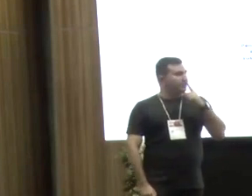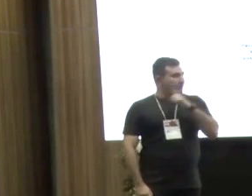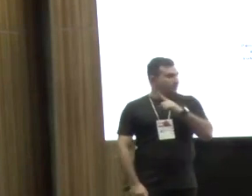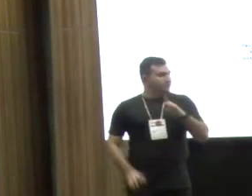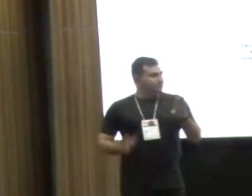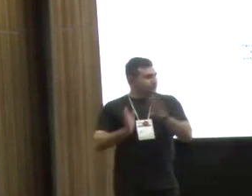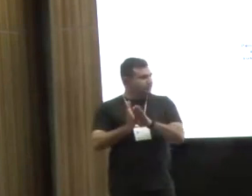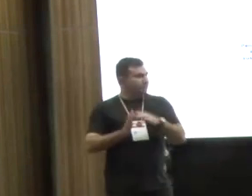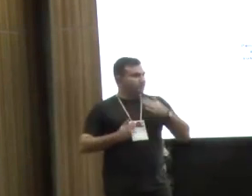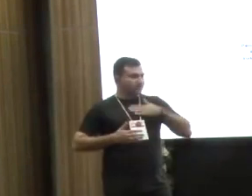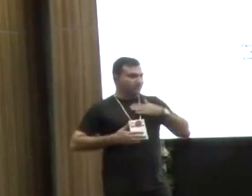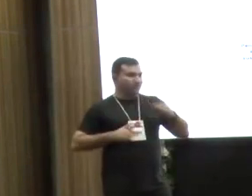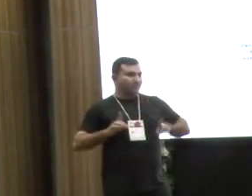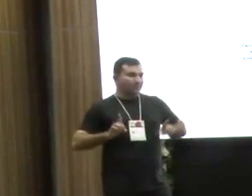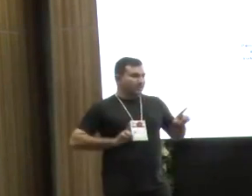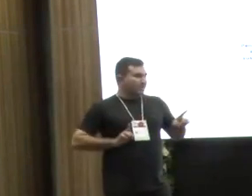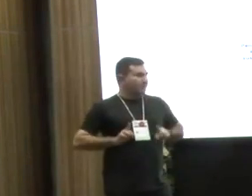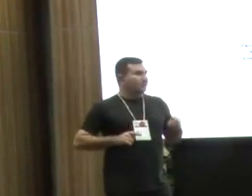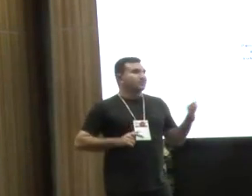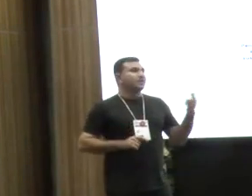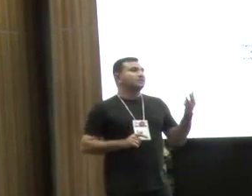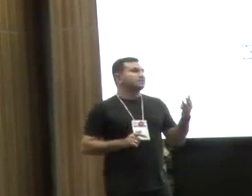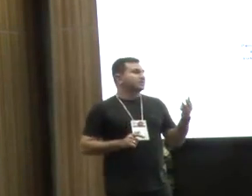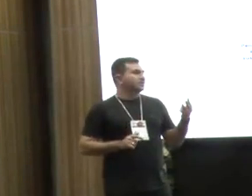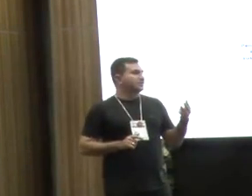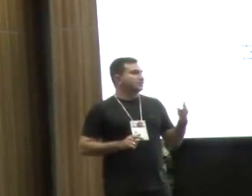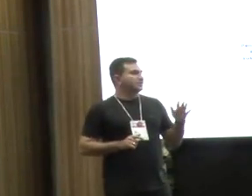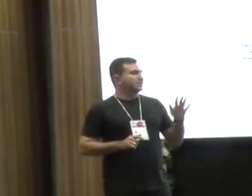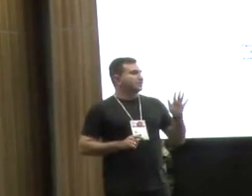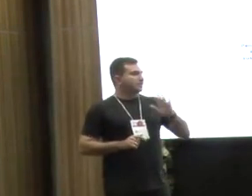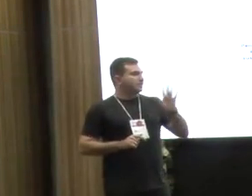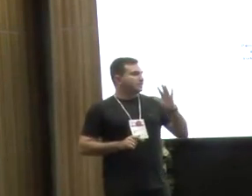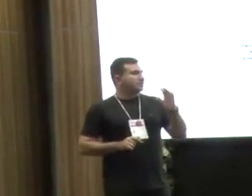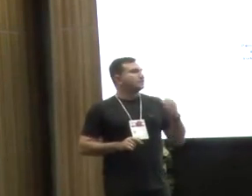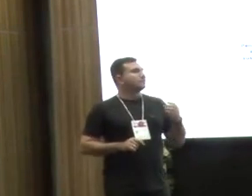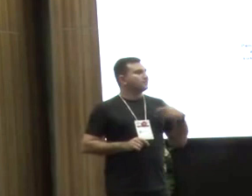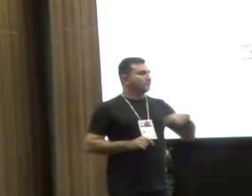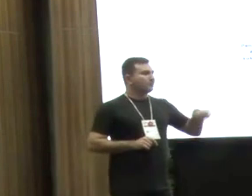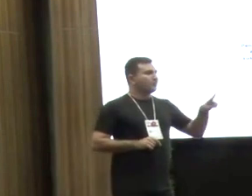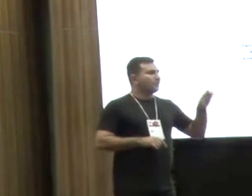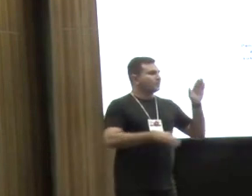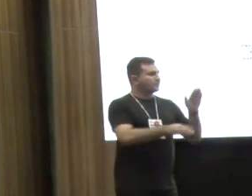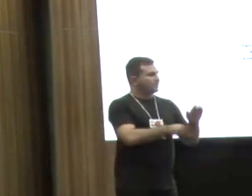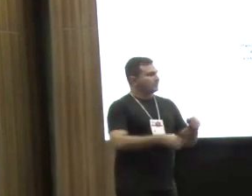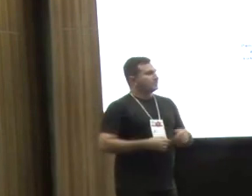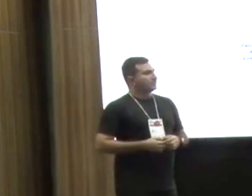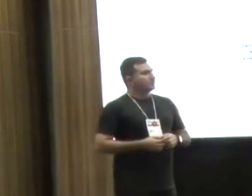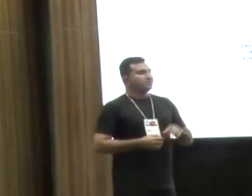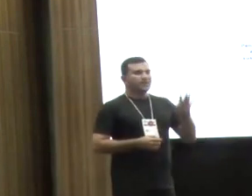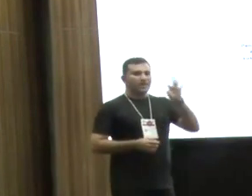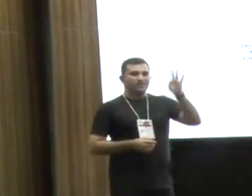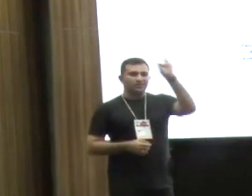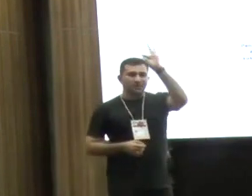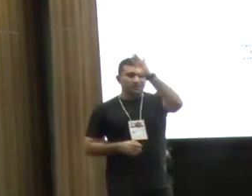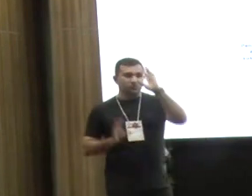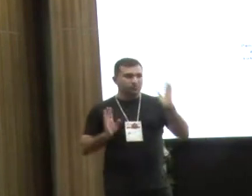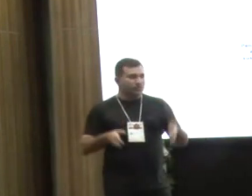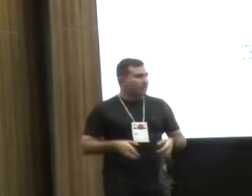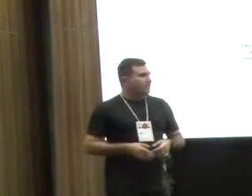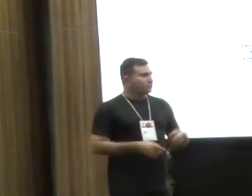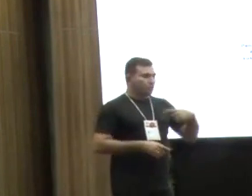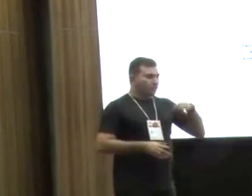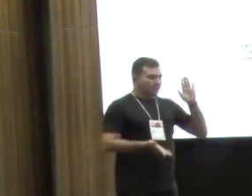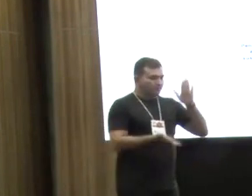priminhos em terceiro grau, boa parte já está lá, defendendo a abelha. A gente não pode matar